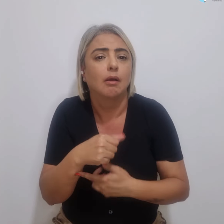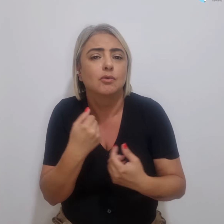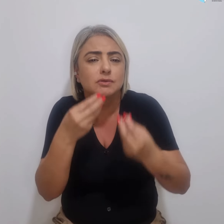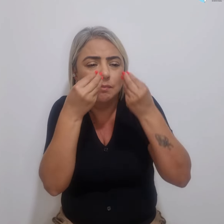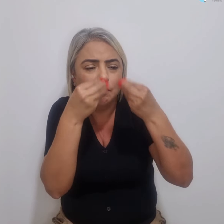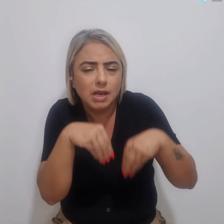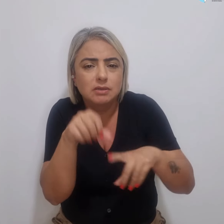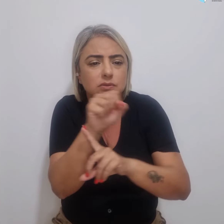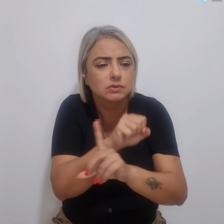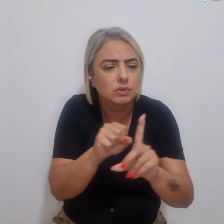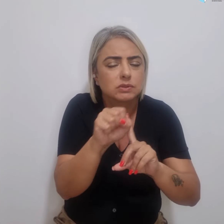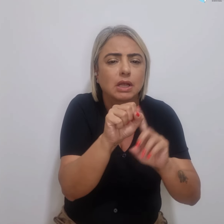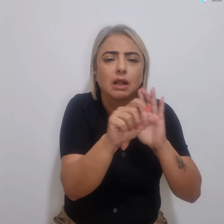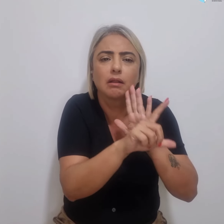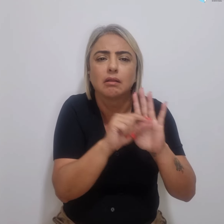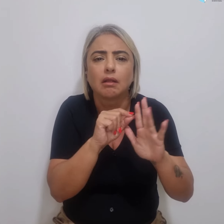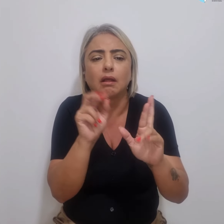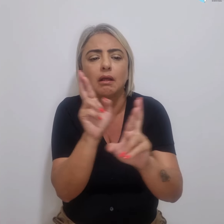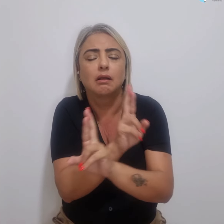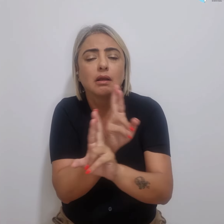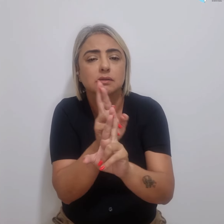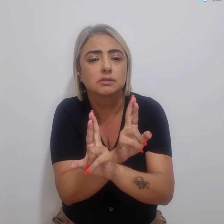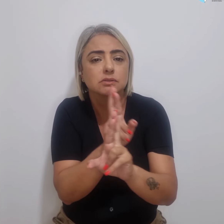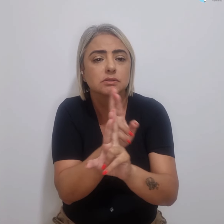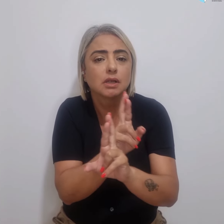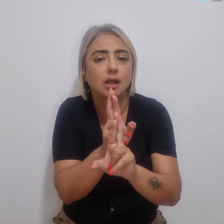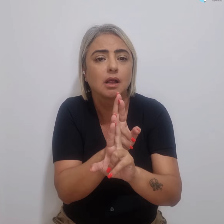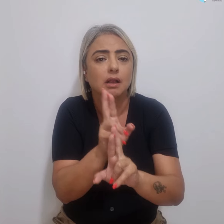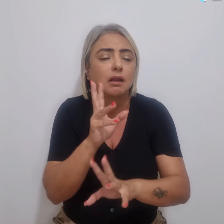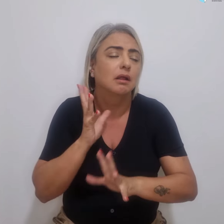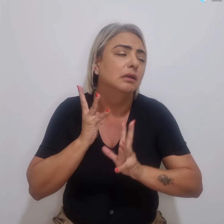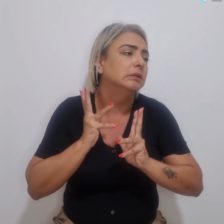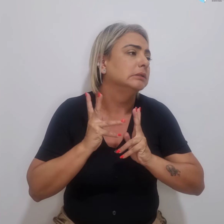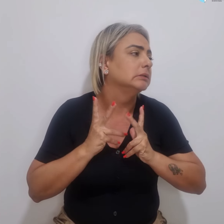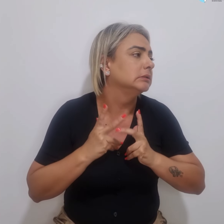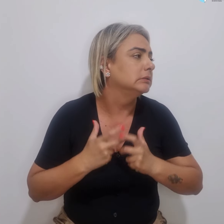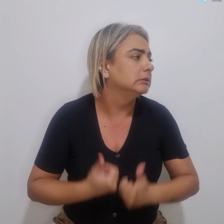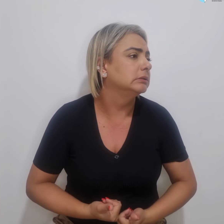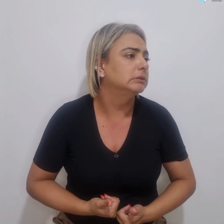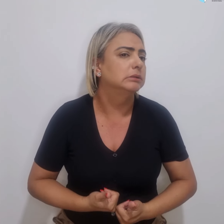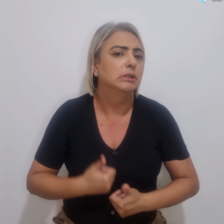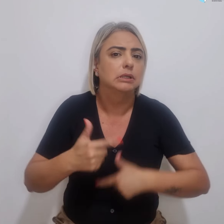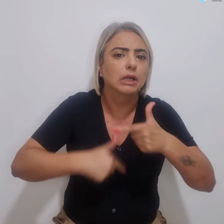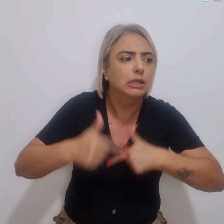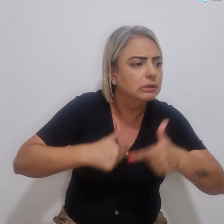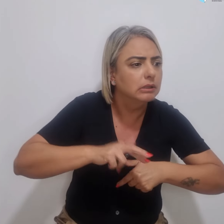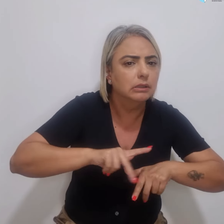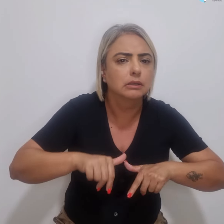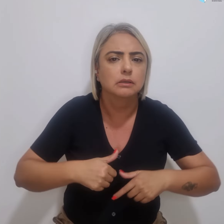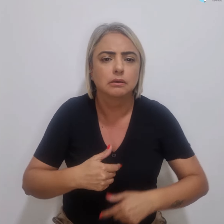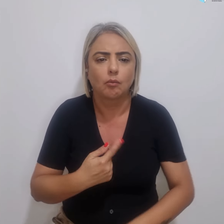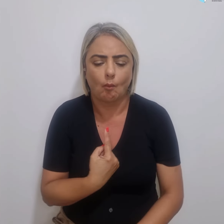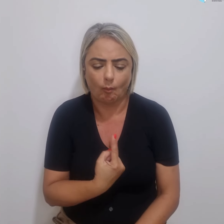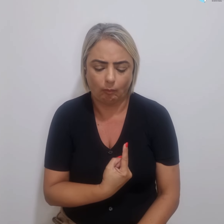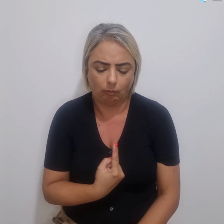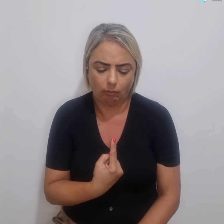sobressairam relacionam-se à sobrecarga, hiperatividade, solidão e assédio moral.